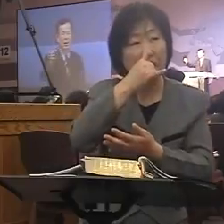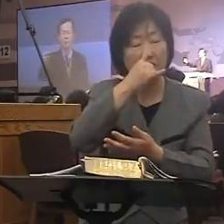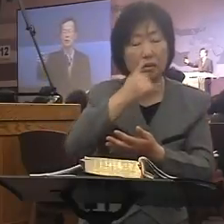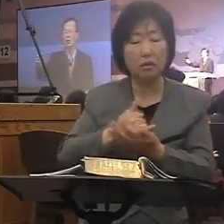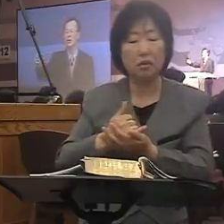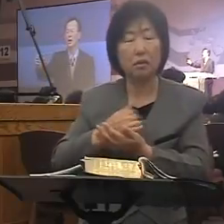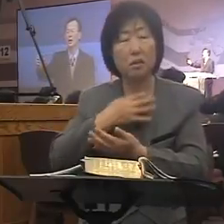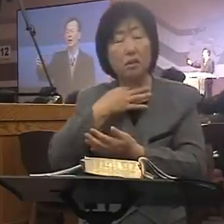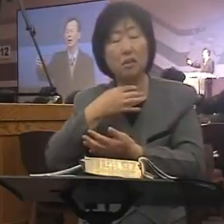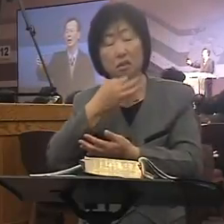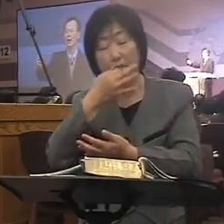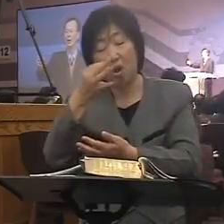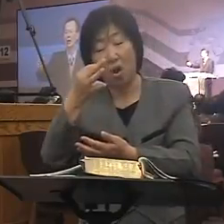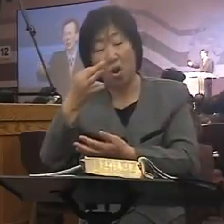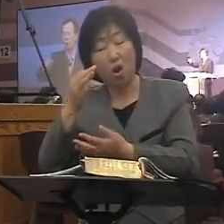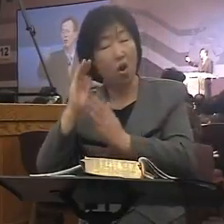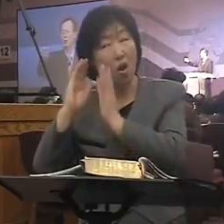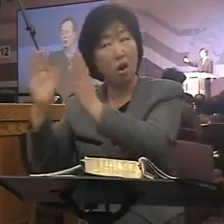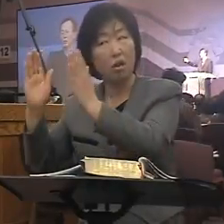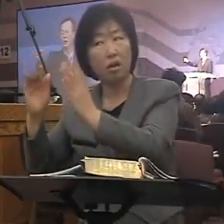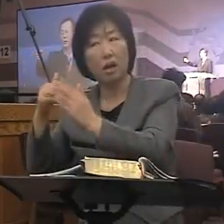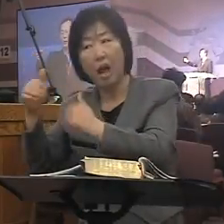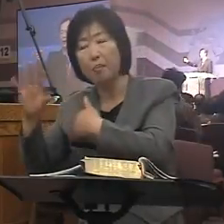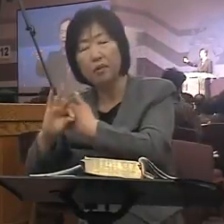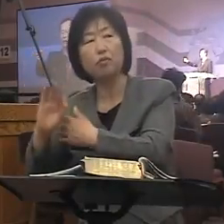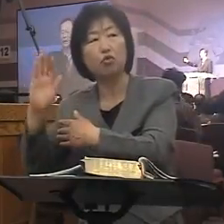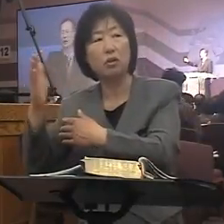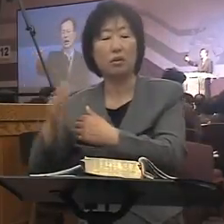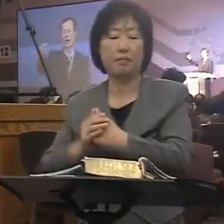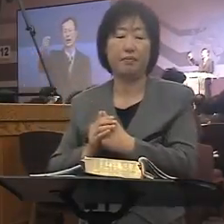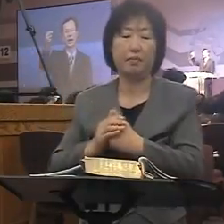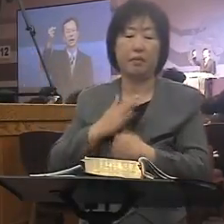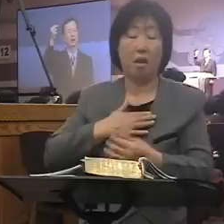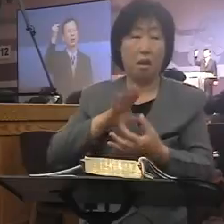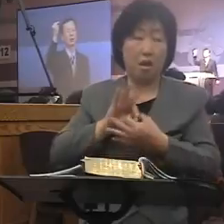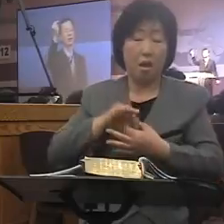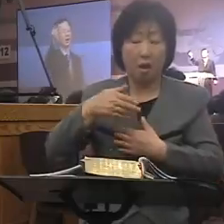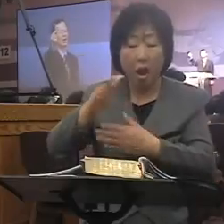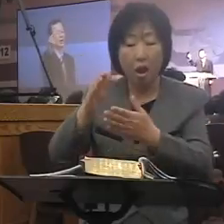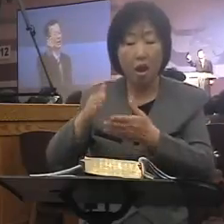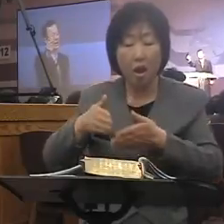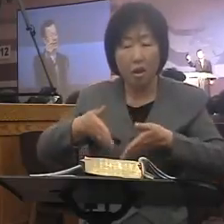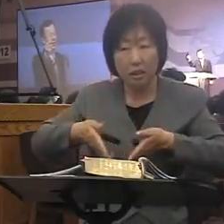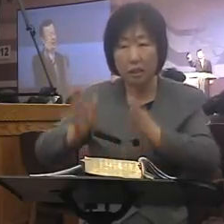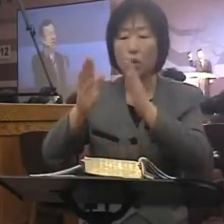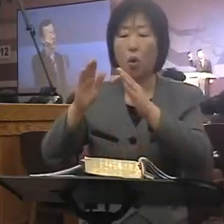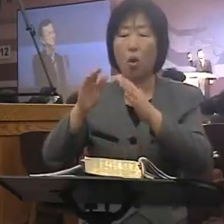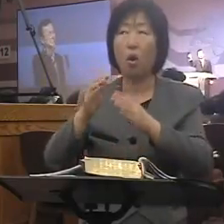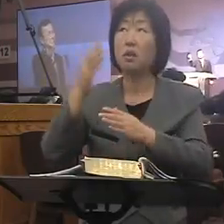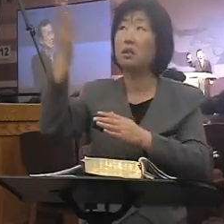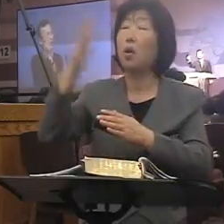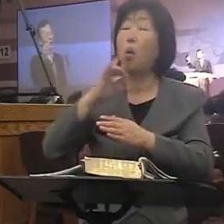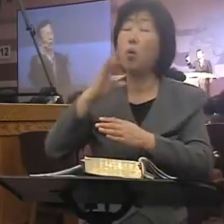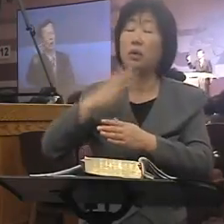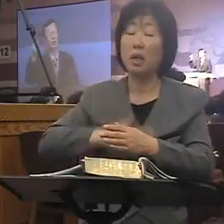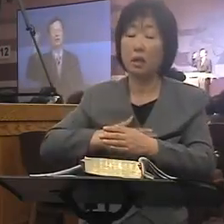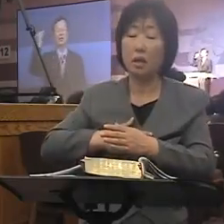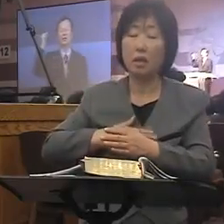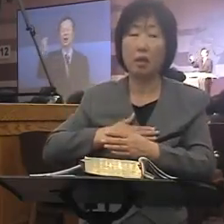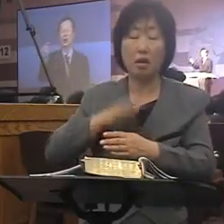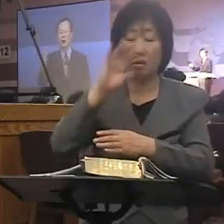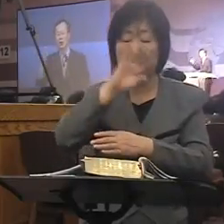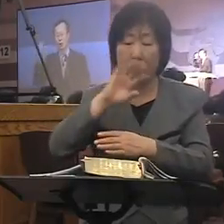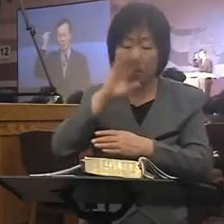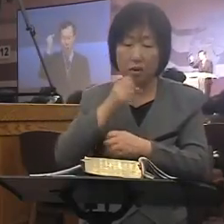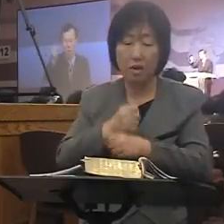곳이다. 음성을 향해 가면 되는 것입니다. 나의 갈 길을 오직 그가 아시나니 나를 단련하신 애는